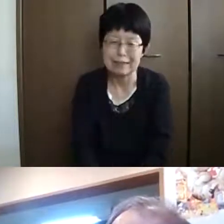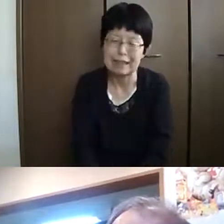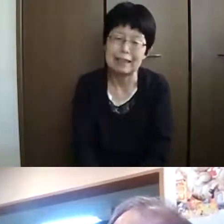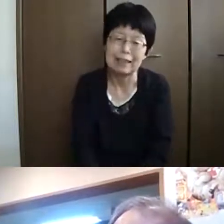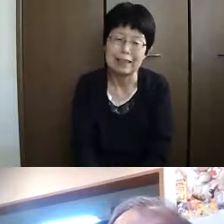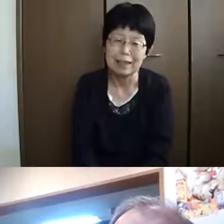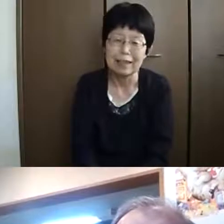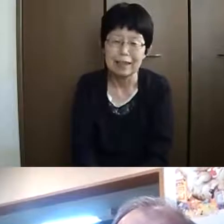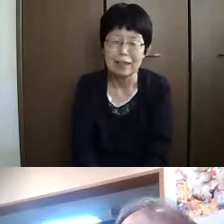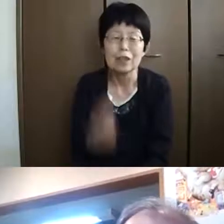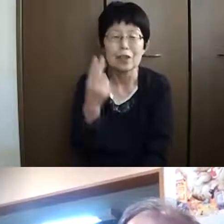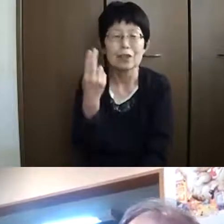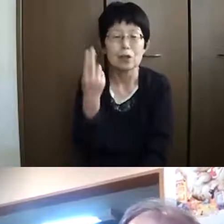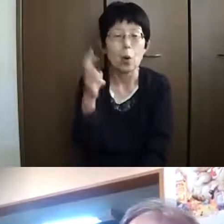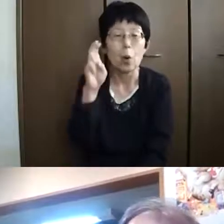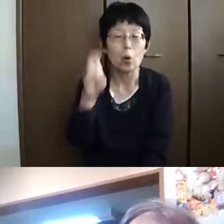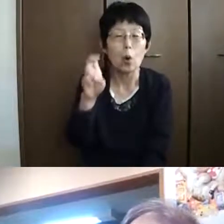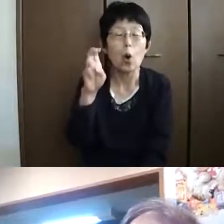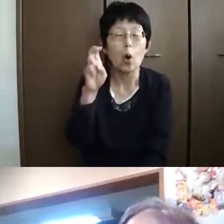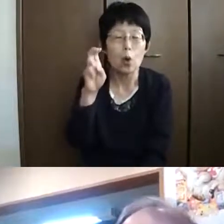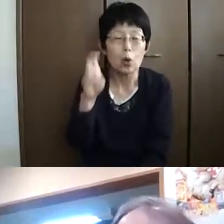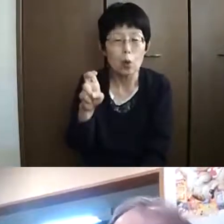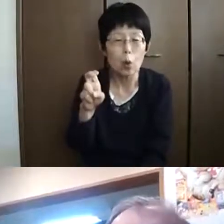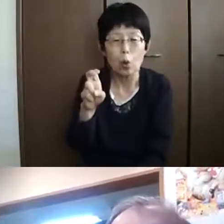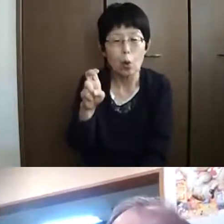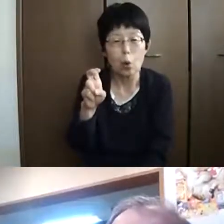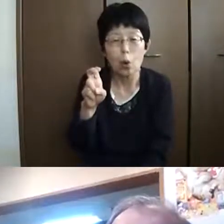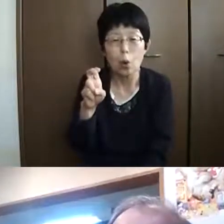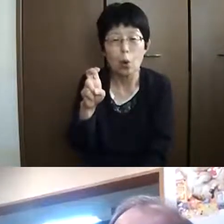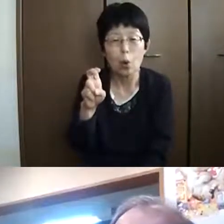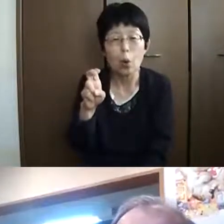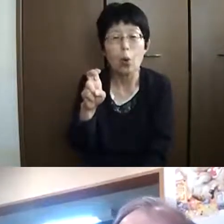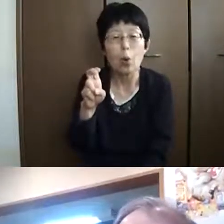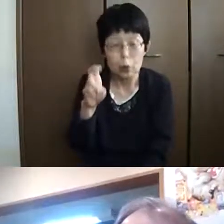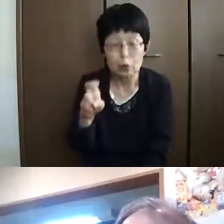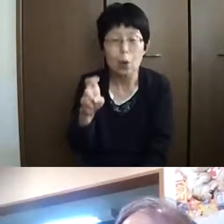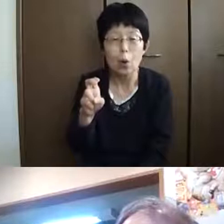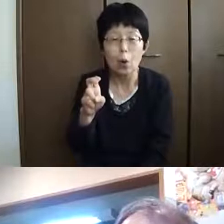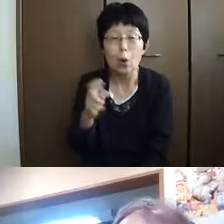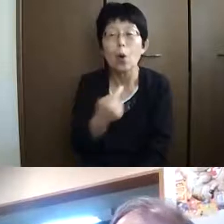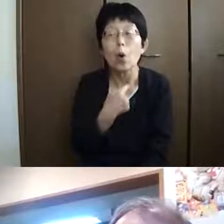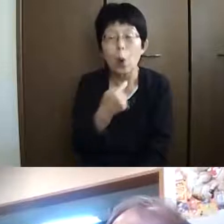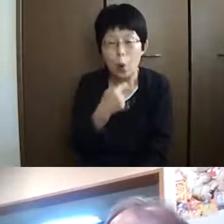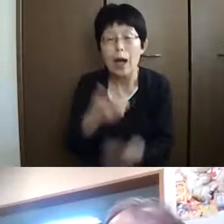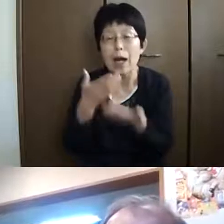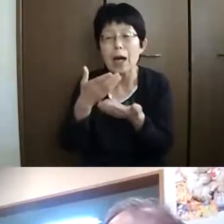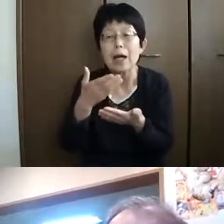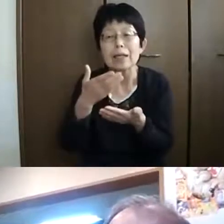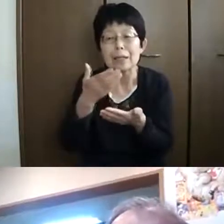。トロロの方は、あ、トロロの方は食べ物のトロロが好